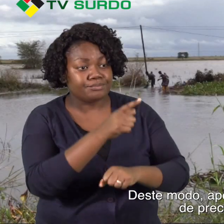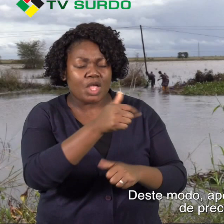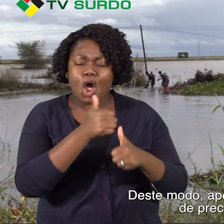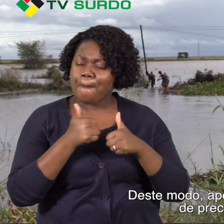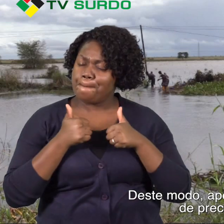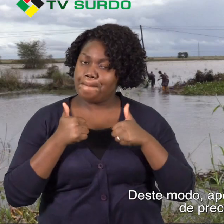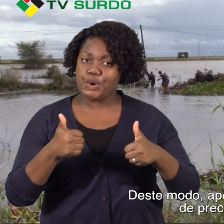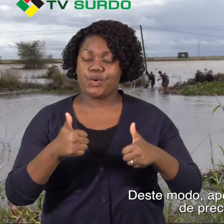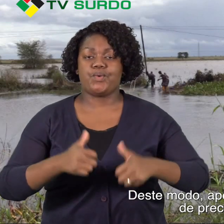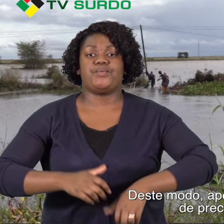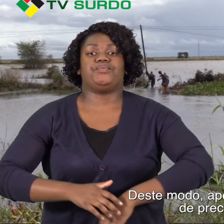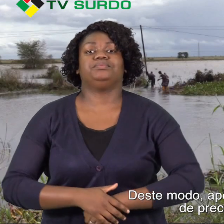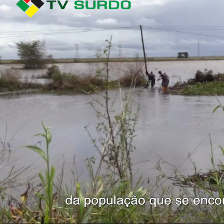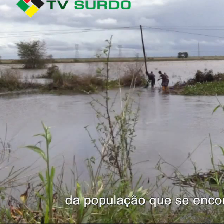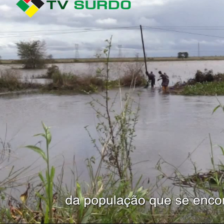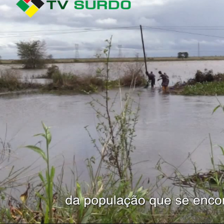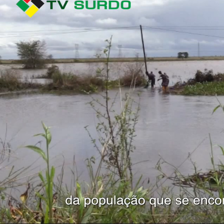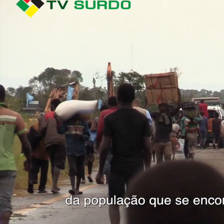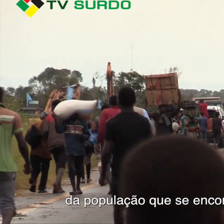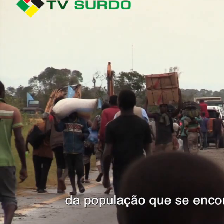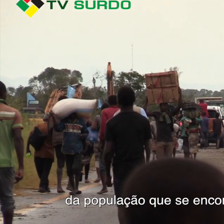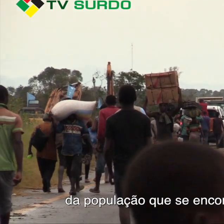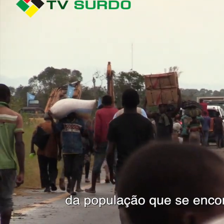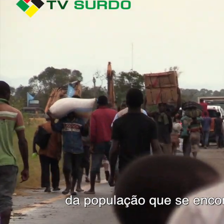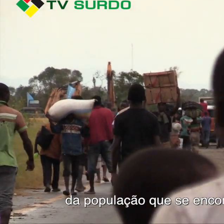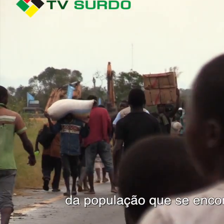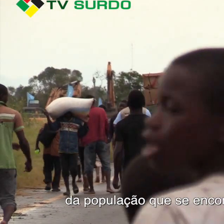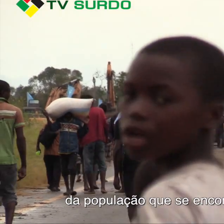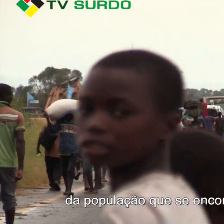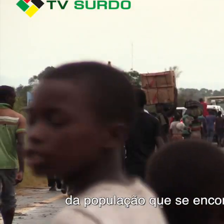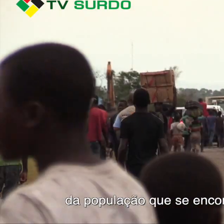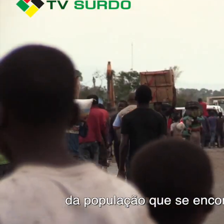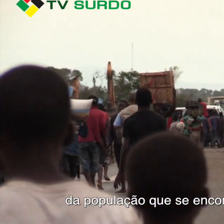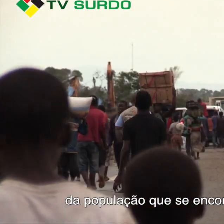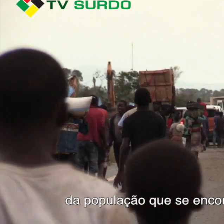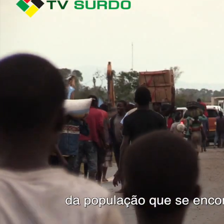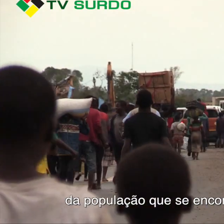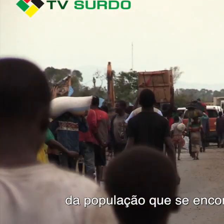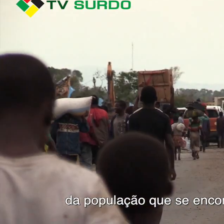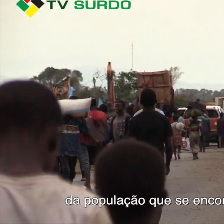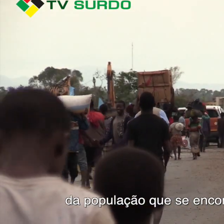precaução e evacuação da população que se encontra em zonas ribeirinhas.